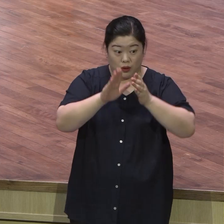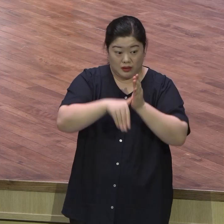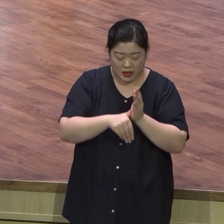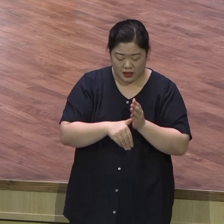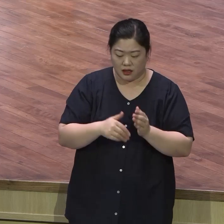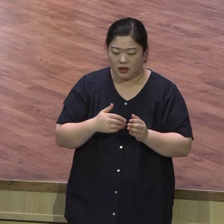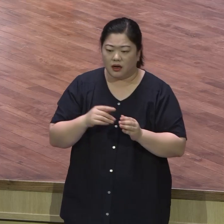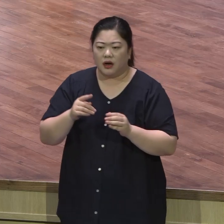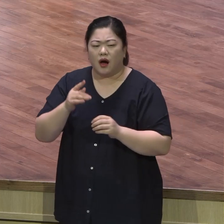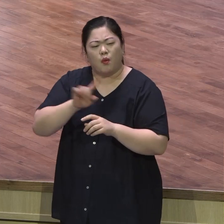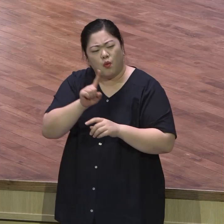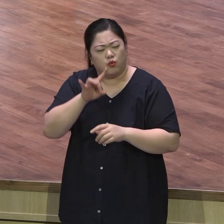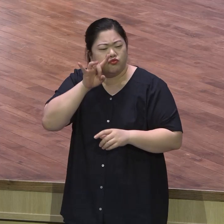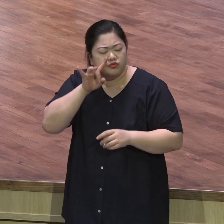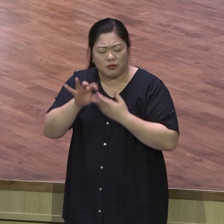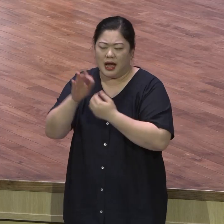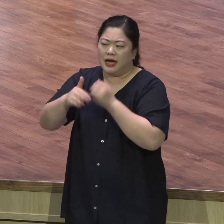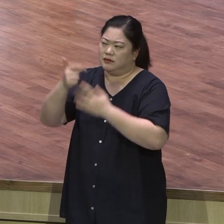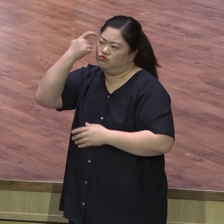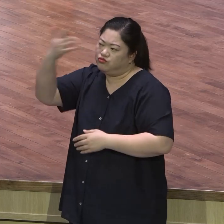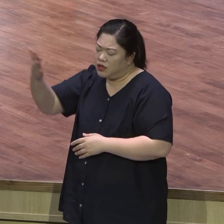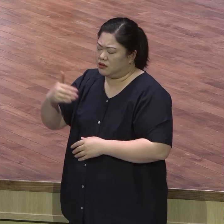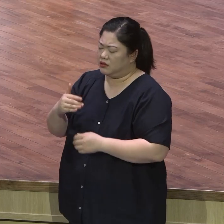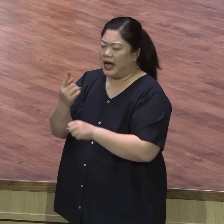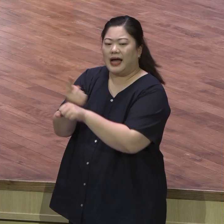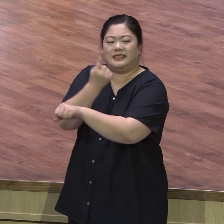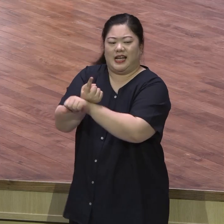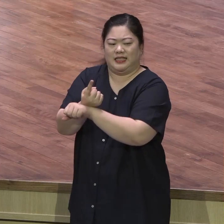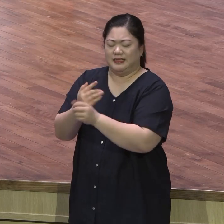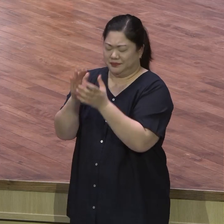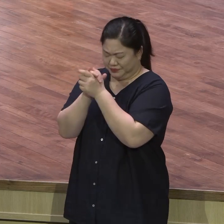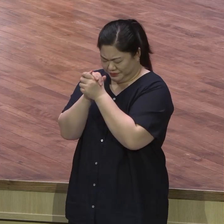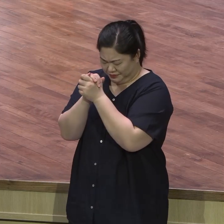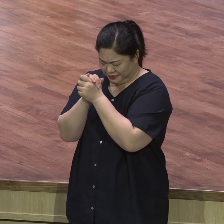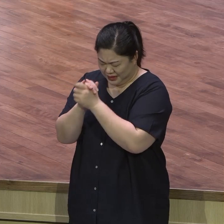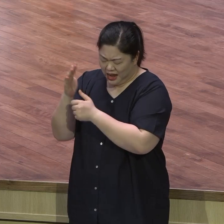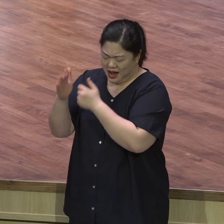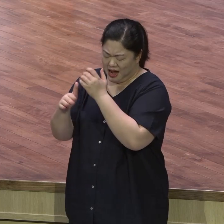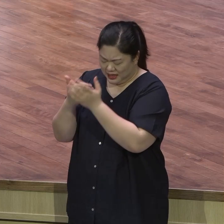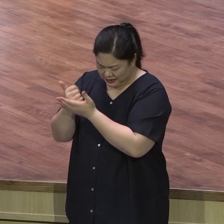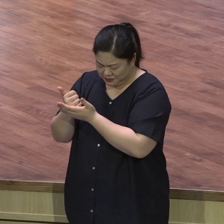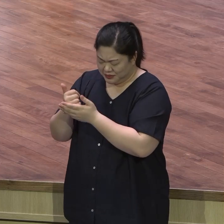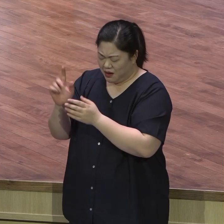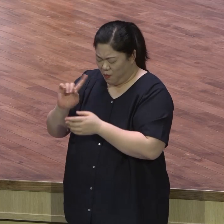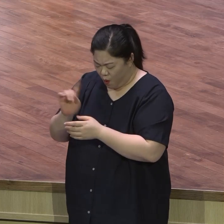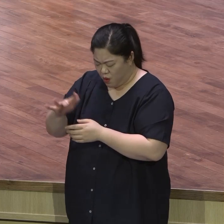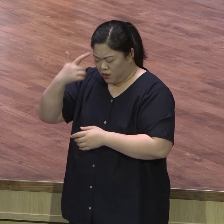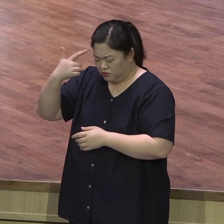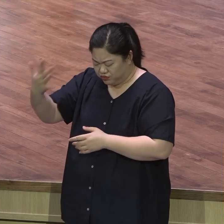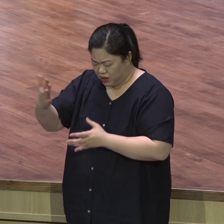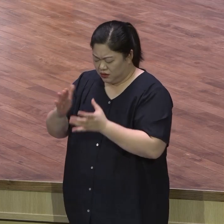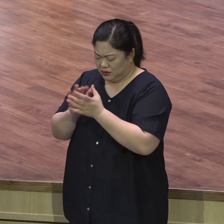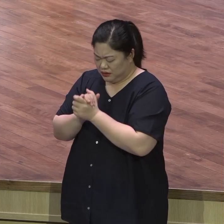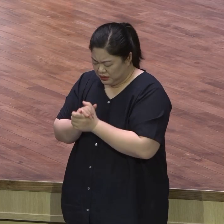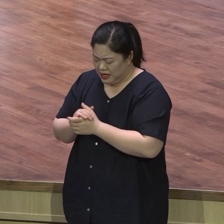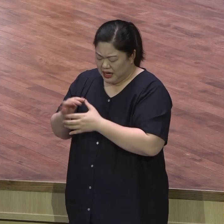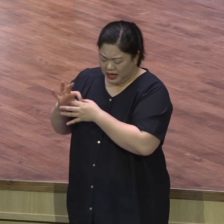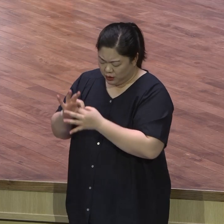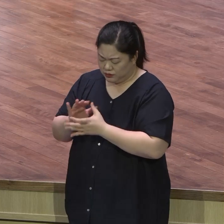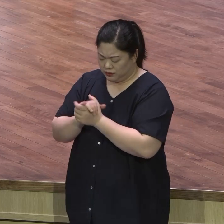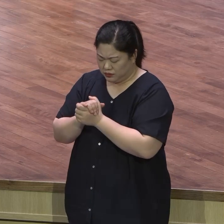정도가 지나가야 됩니다 그러면 이제 세면음직이 들려요 한 시간까지는 내 떡상 갈등이 막 내면 밖에서 의심과 무슨